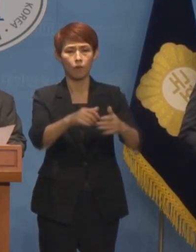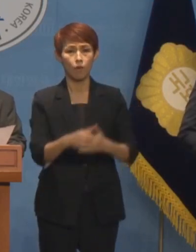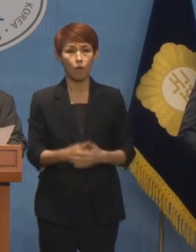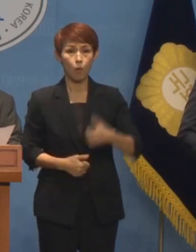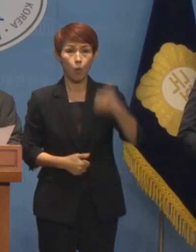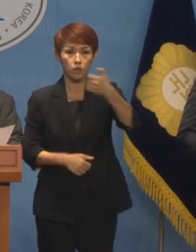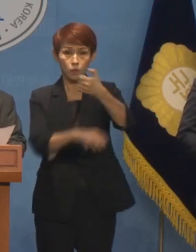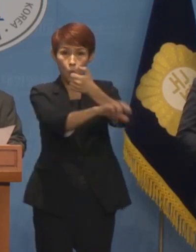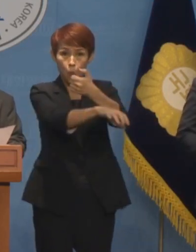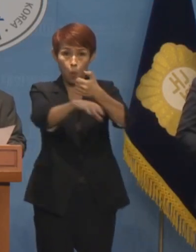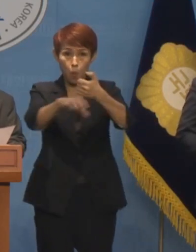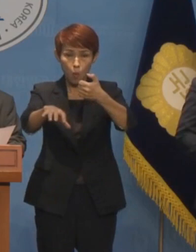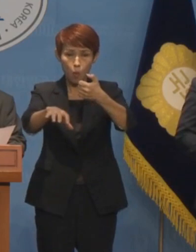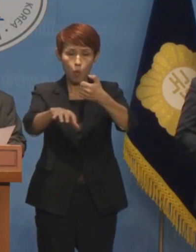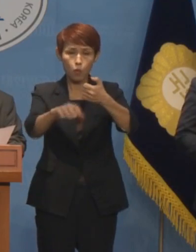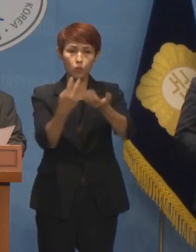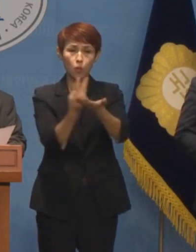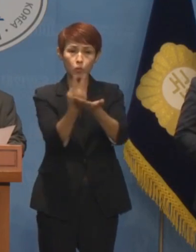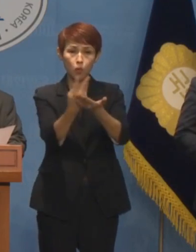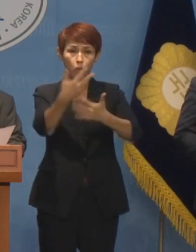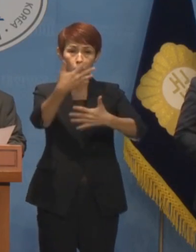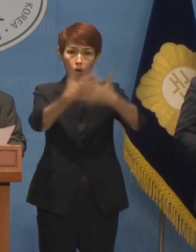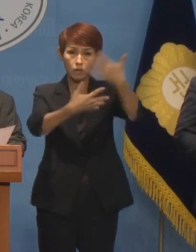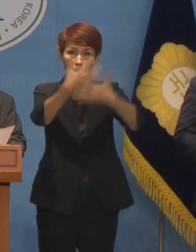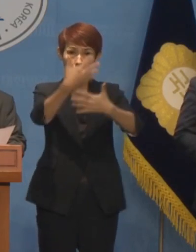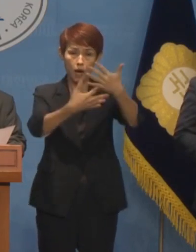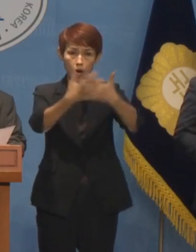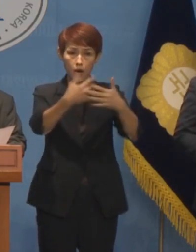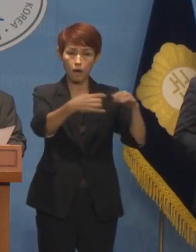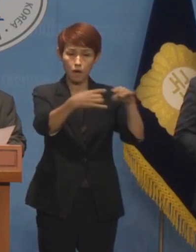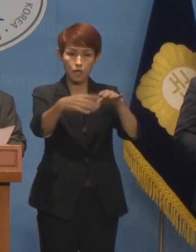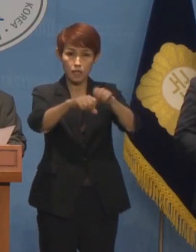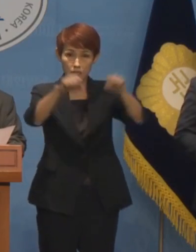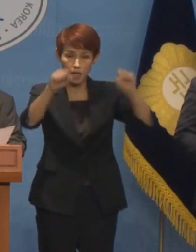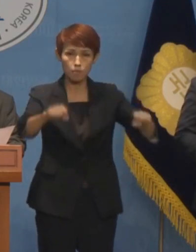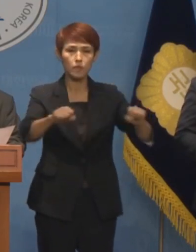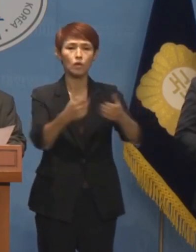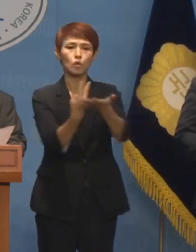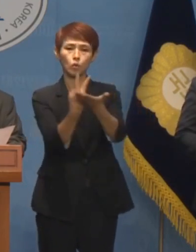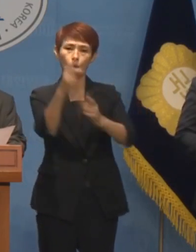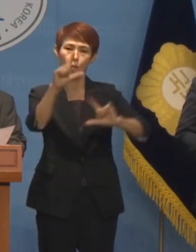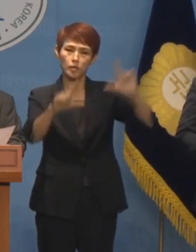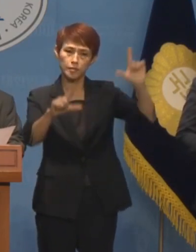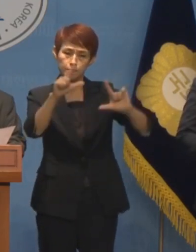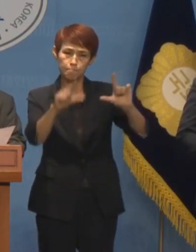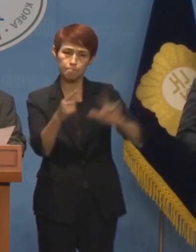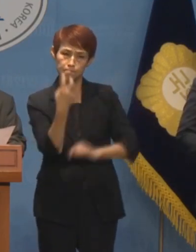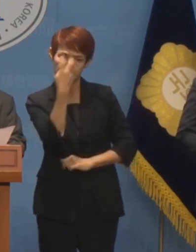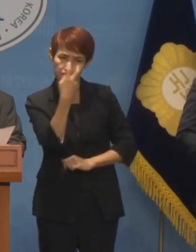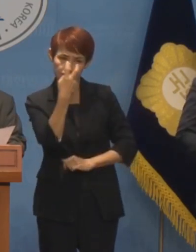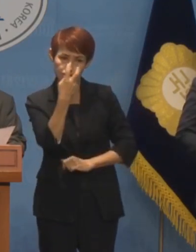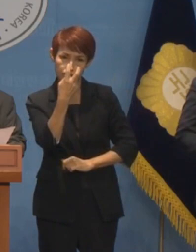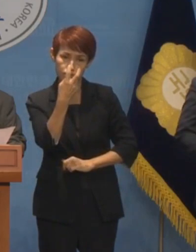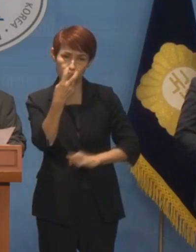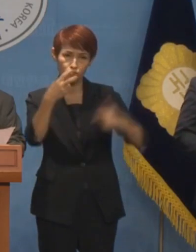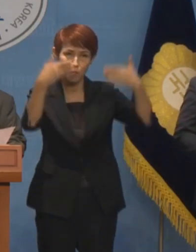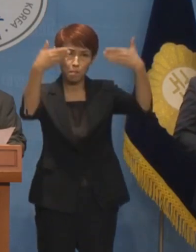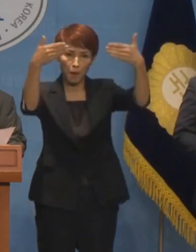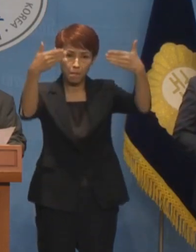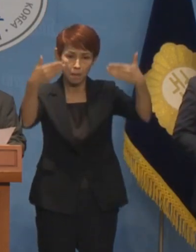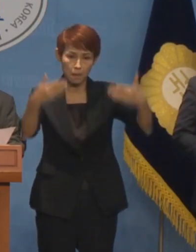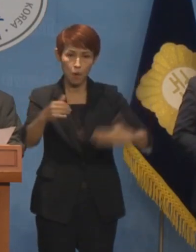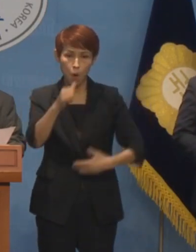군데에 설치된 영상 송출 시스템을 통해 실시간 독도 모습을 모니터 화면으로 보여주던